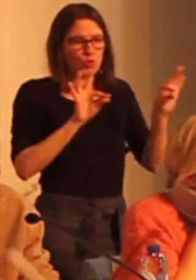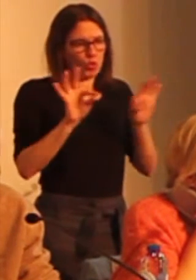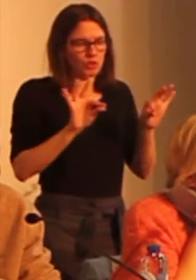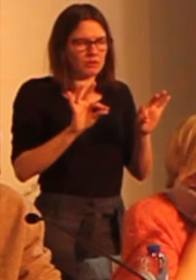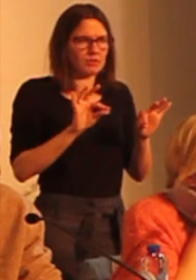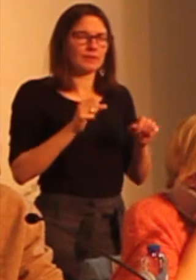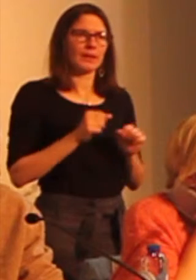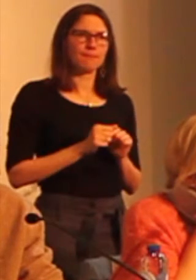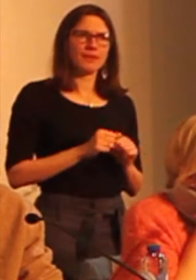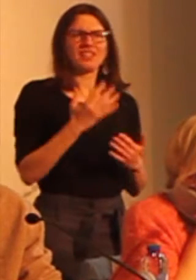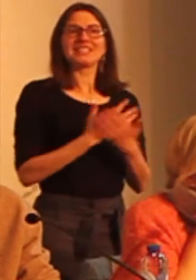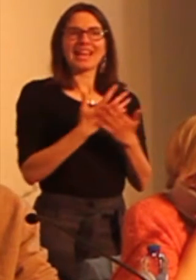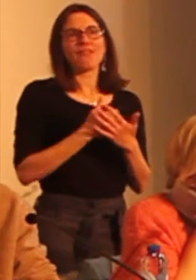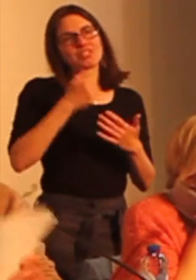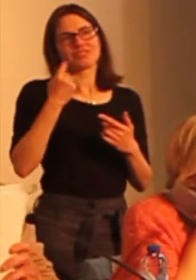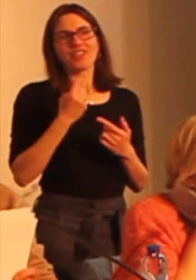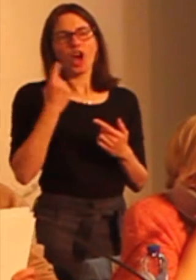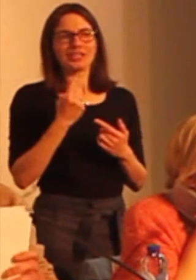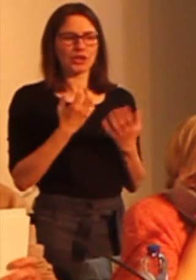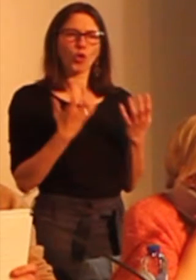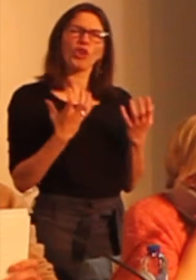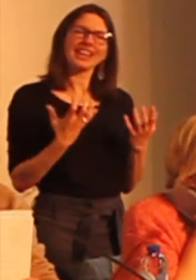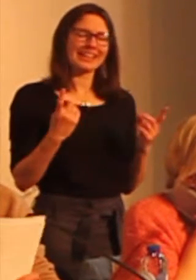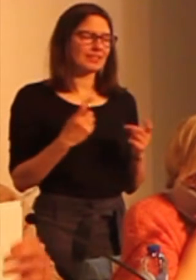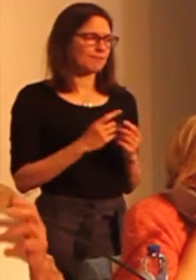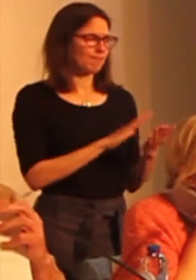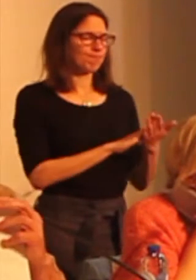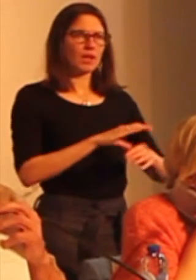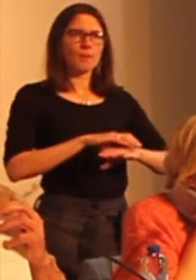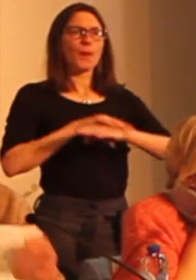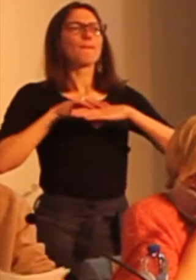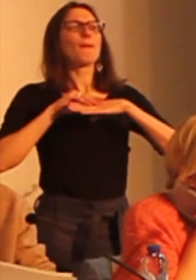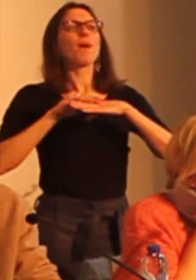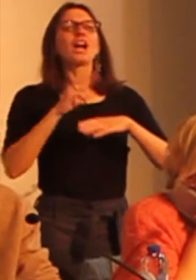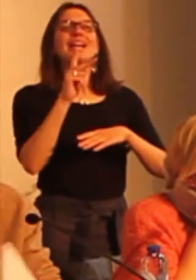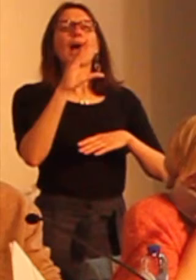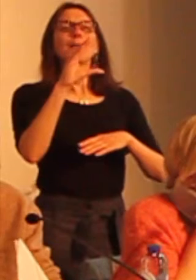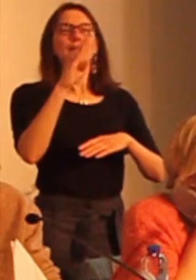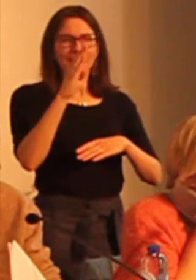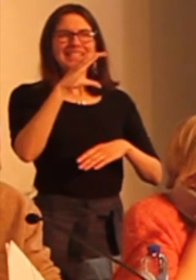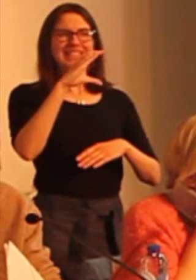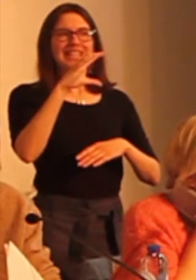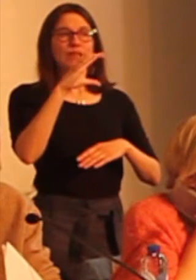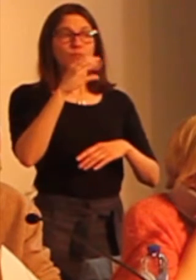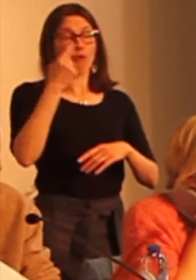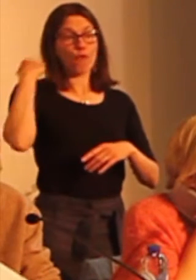want dat maakt het concreet. KBC, de bank, heeft vorig jaar 1 miljard euro winst